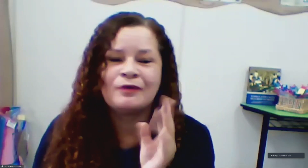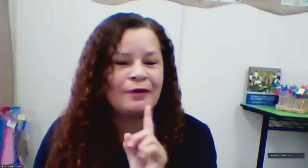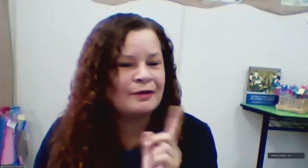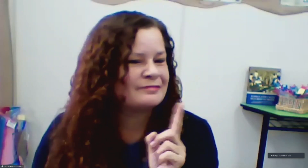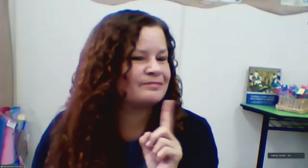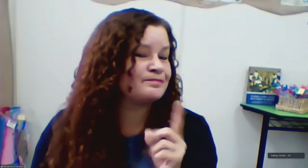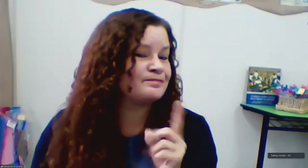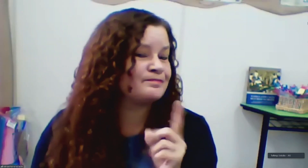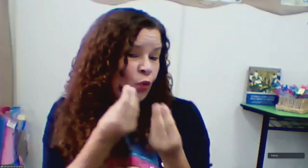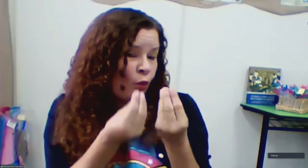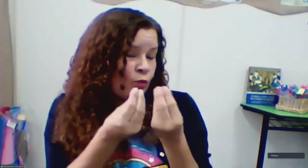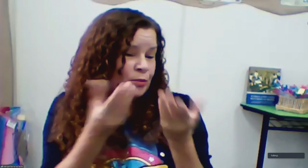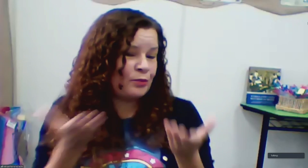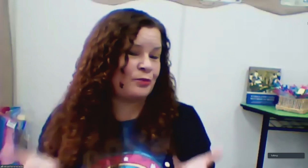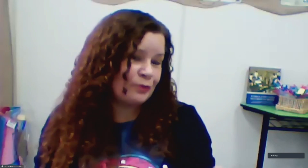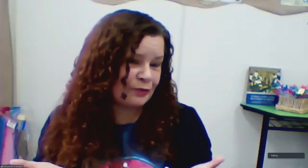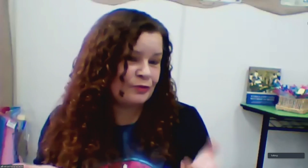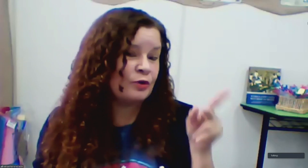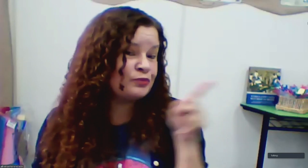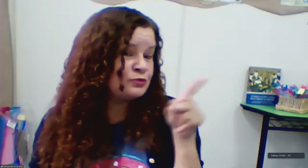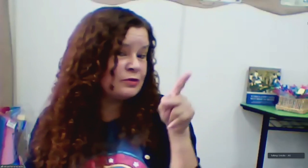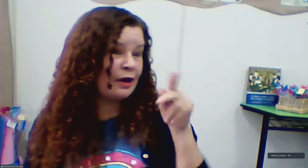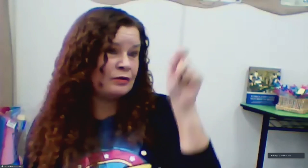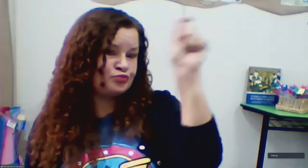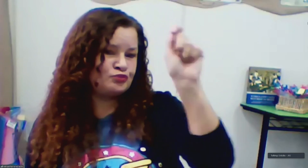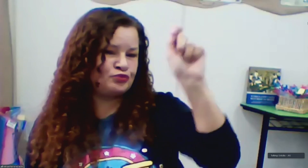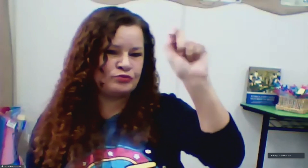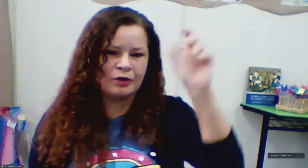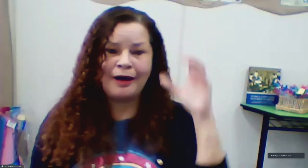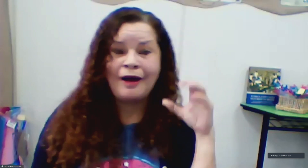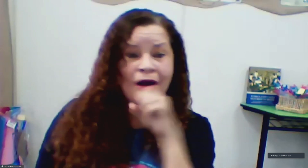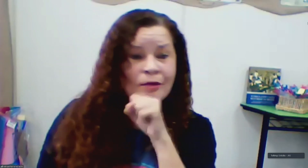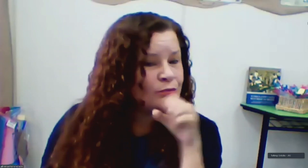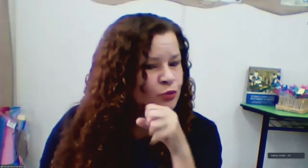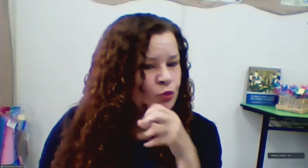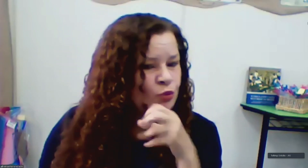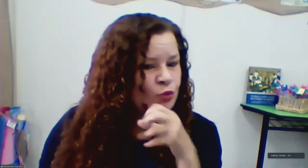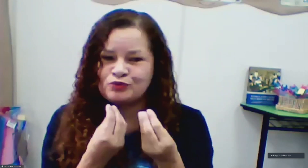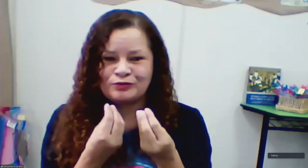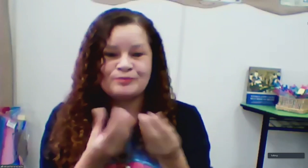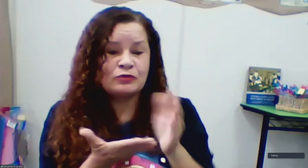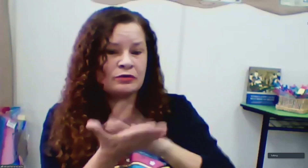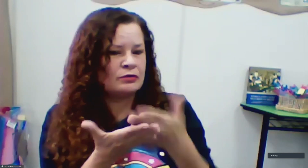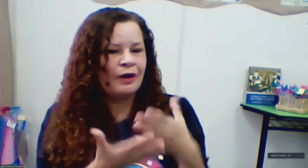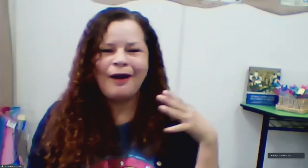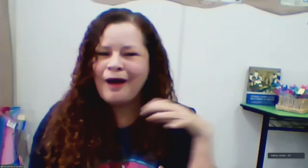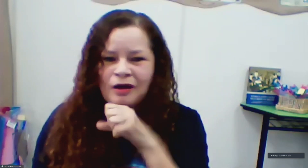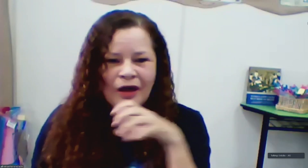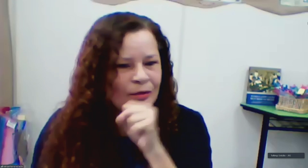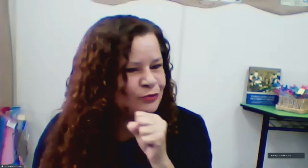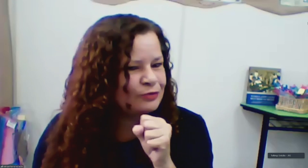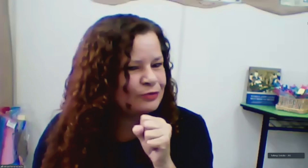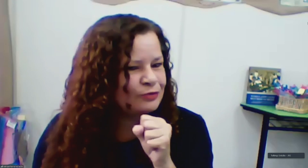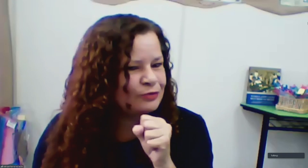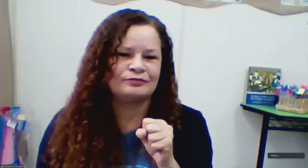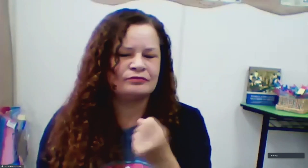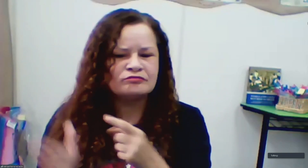não conhece. Pode conhecer ele na língua de sinais, mas na escrita não, porque foi escrito de forma muito rápida.